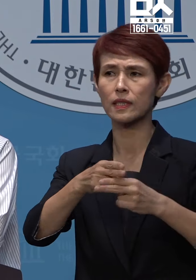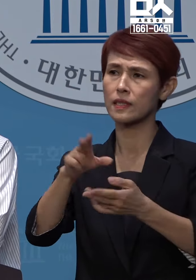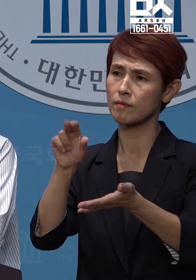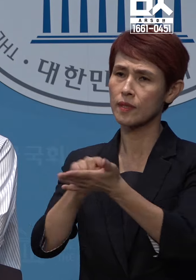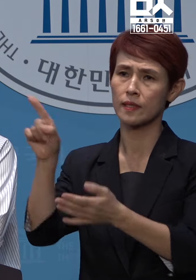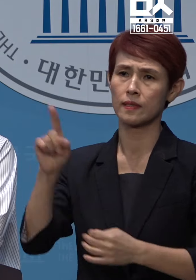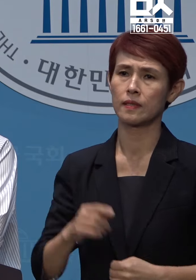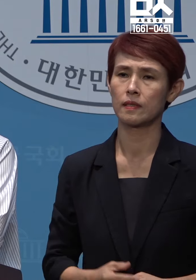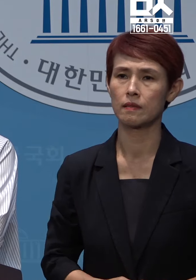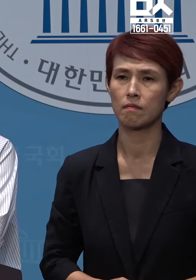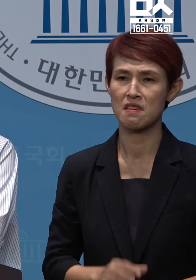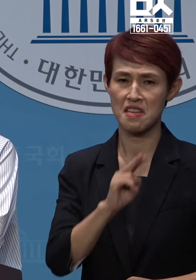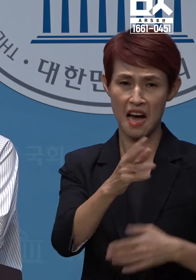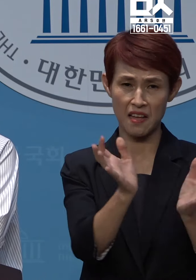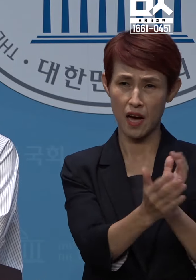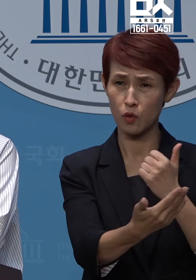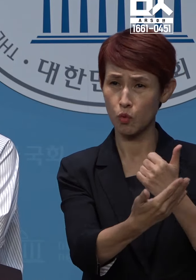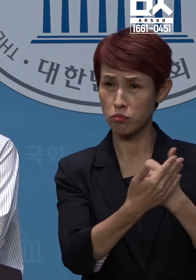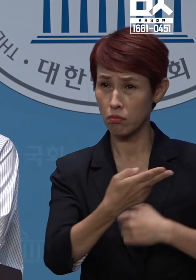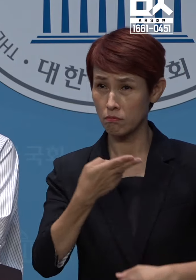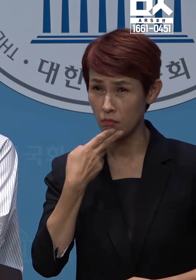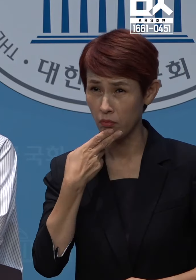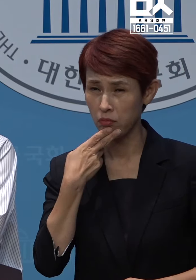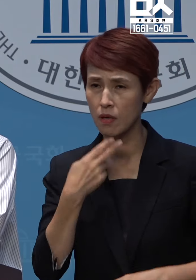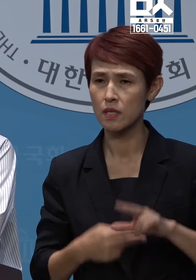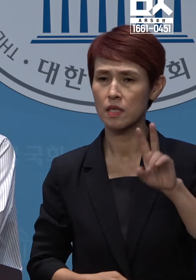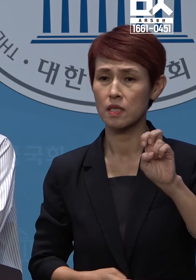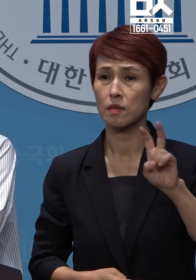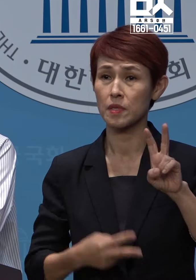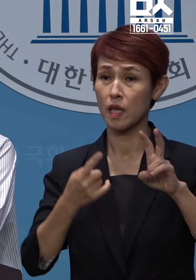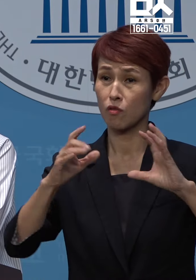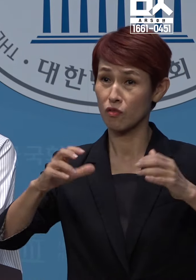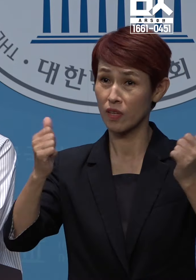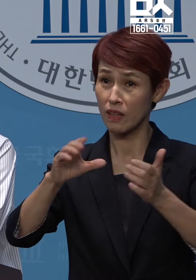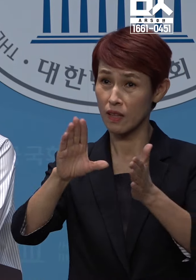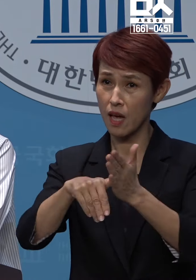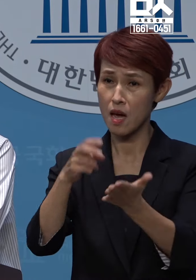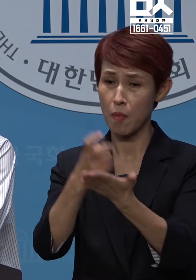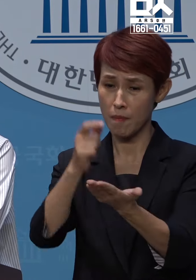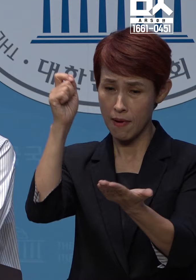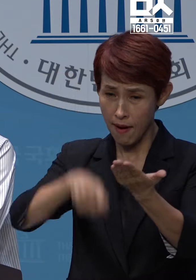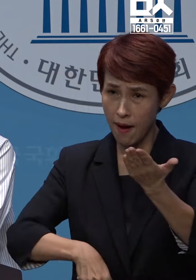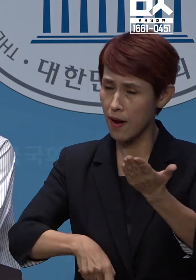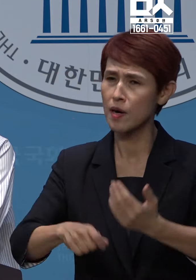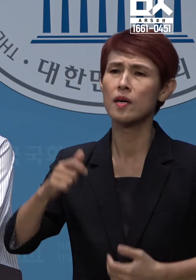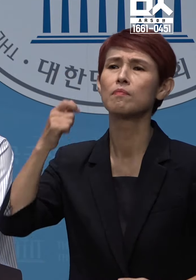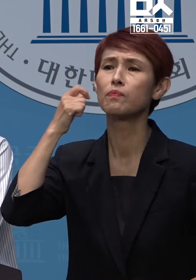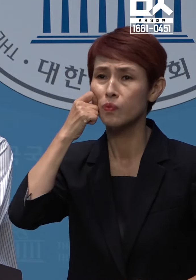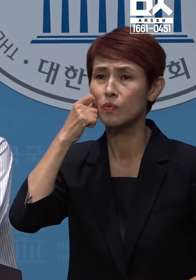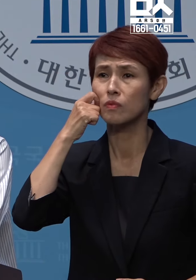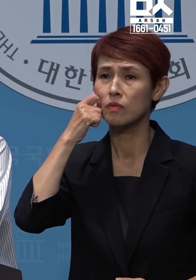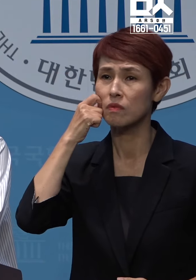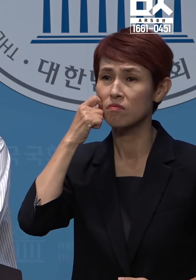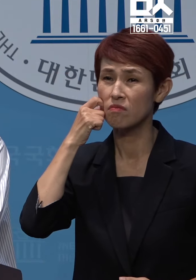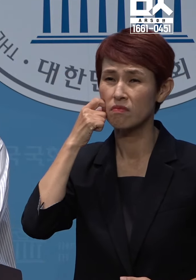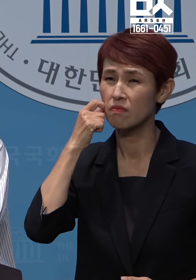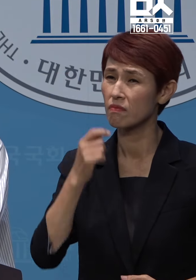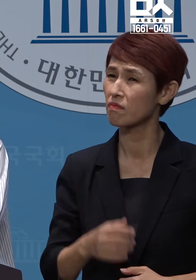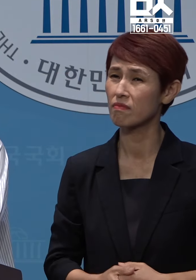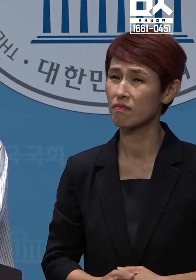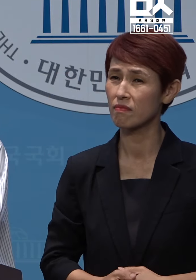같습니다 야당에 도움 없이는 22대 국회에서 단 하나의 법안도 처리하지 못하는 현실은